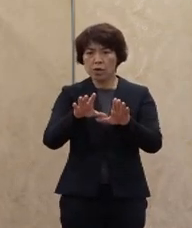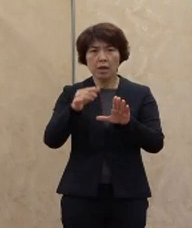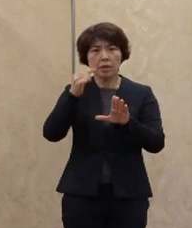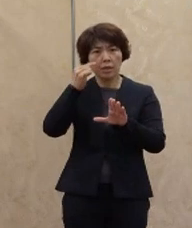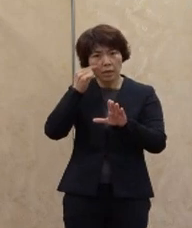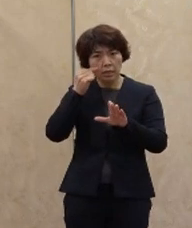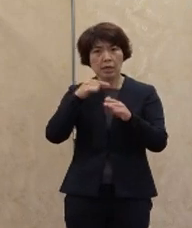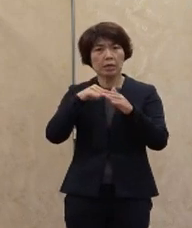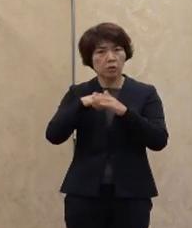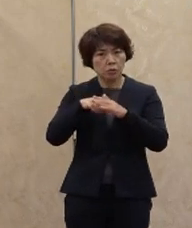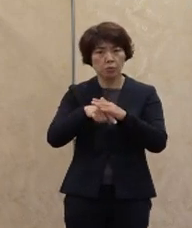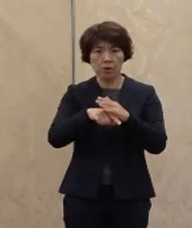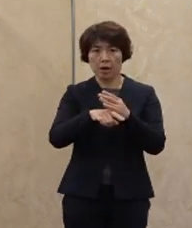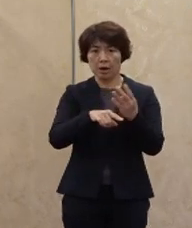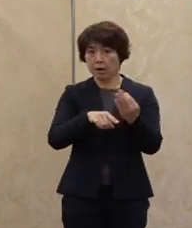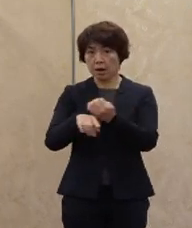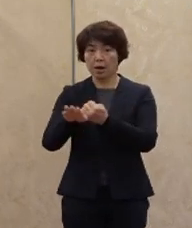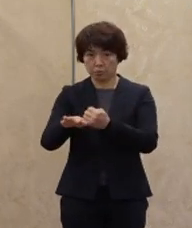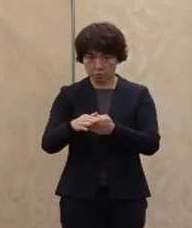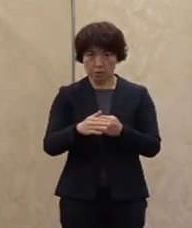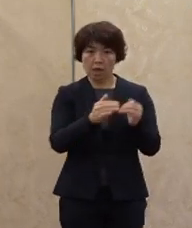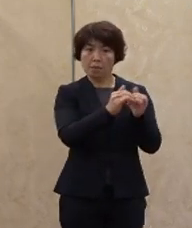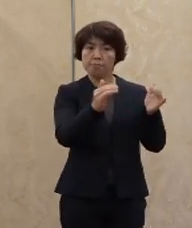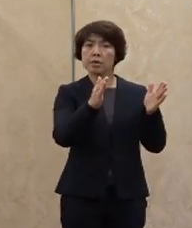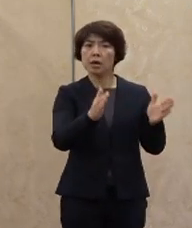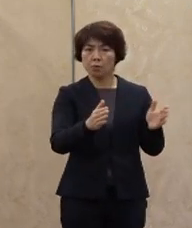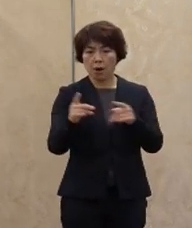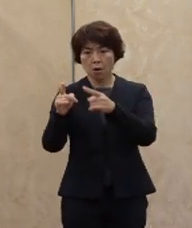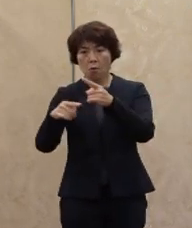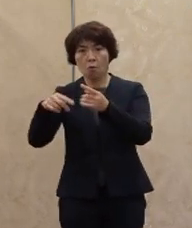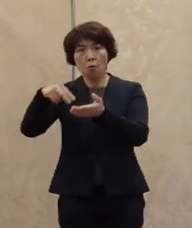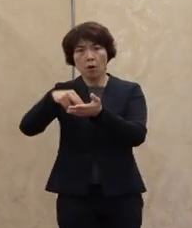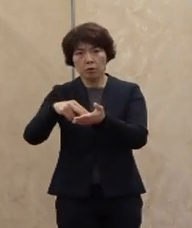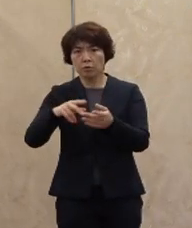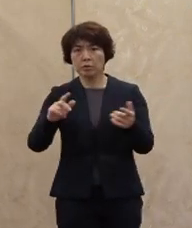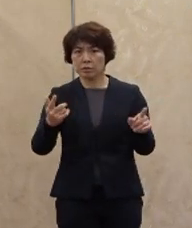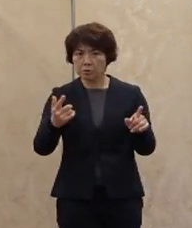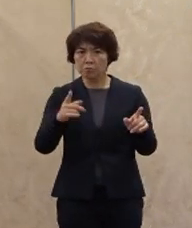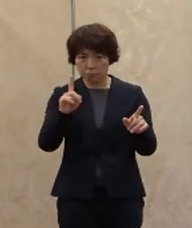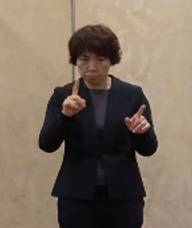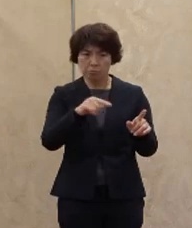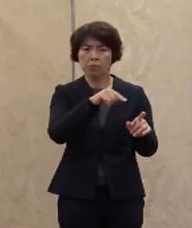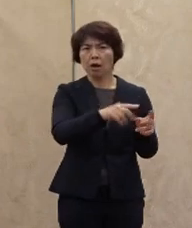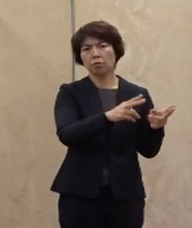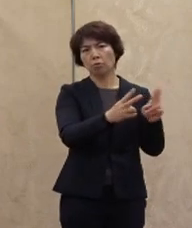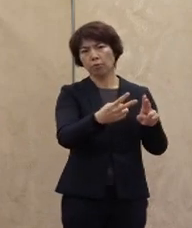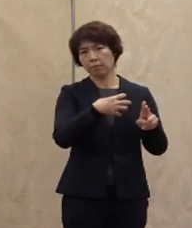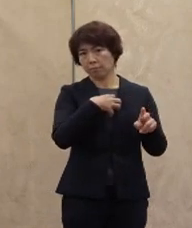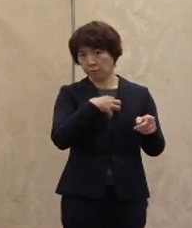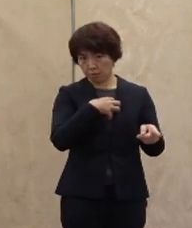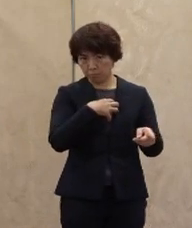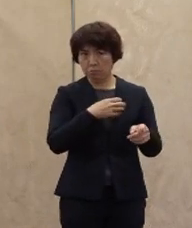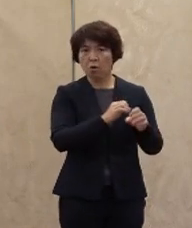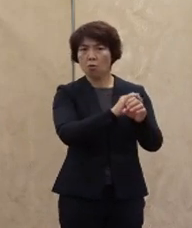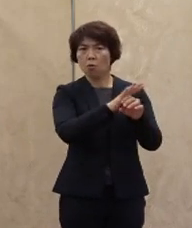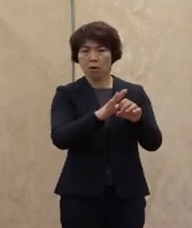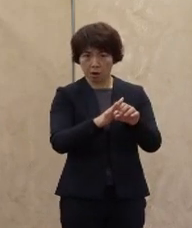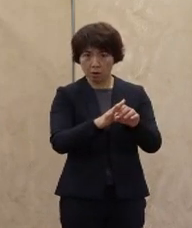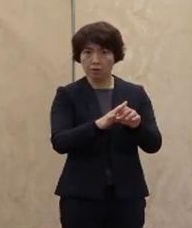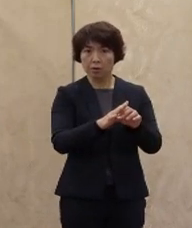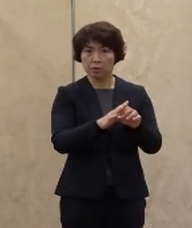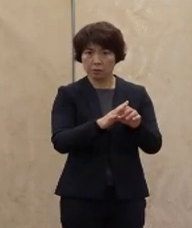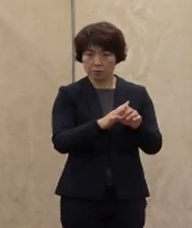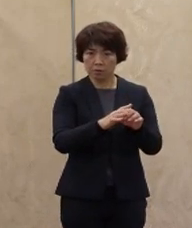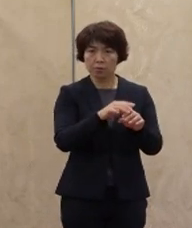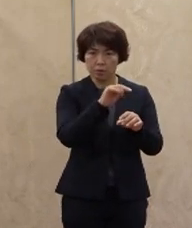やっぱり指摘もされています。これは民間は公立と違ってこれ倒産の危険だってあるじゃないかと、コロナ受け入れてクラスター発生したらどうするんだ、動